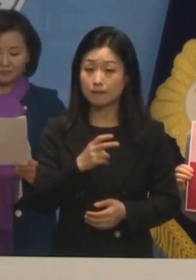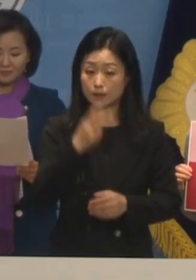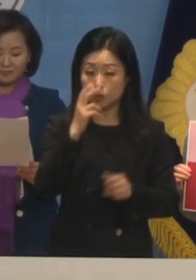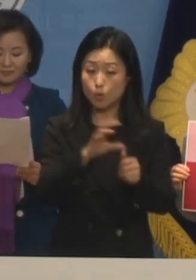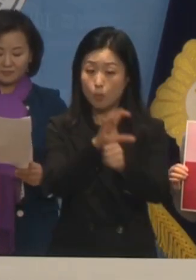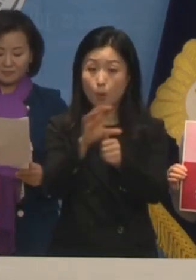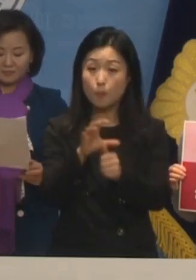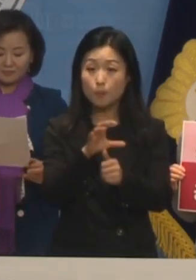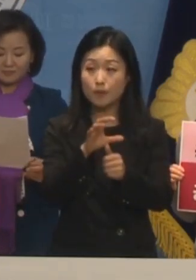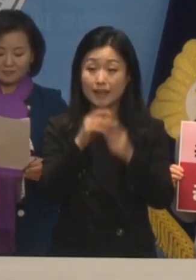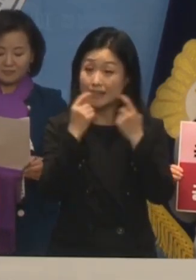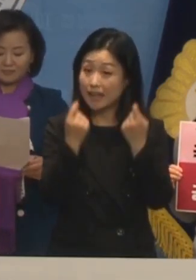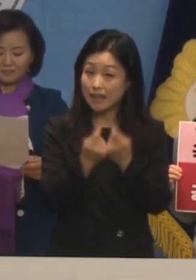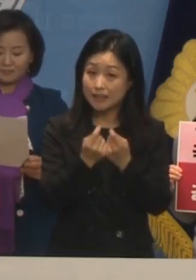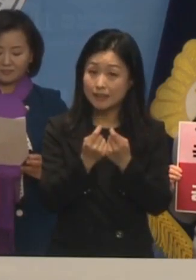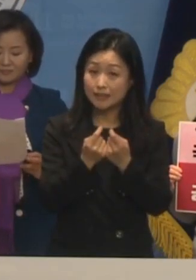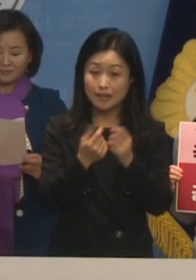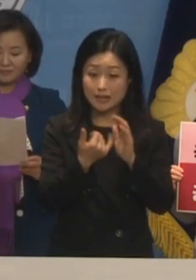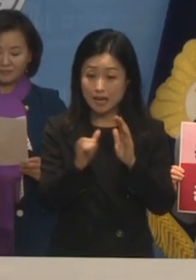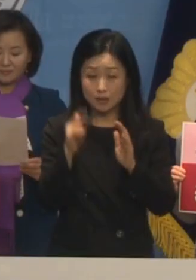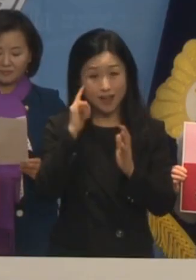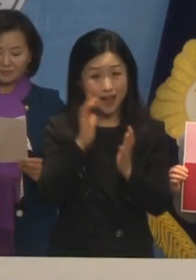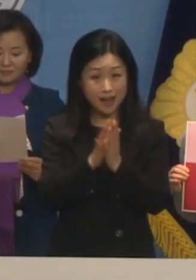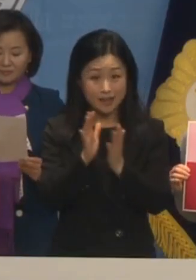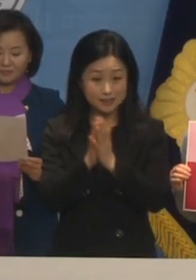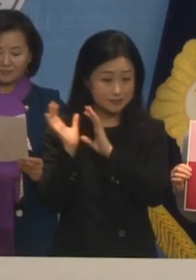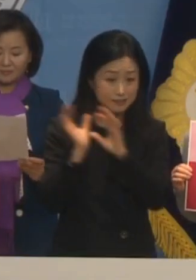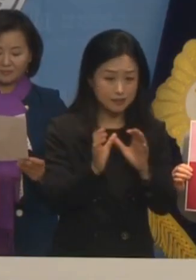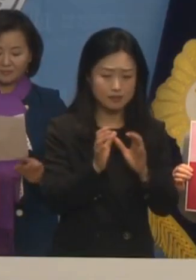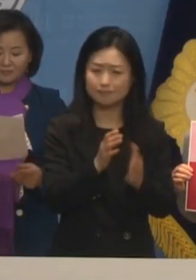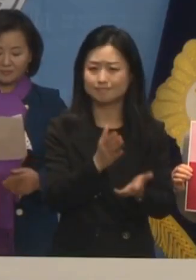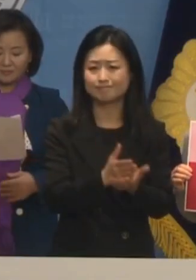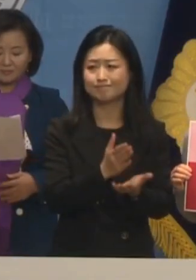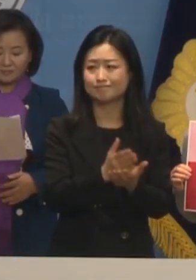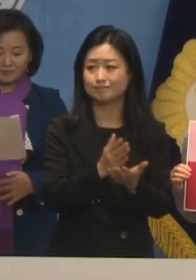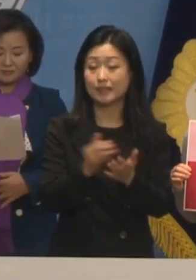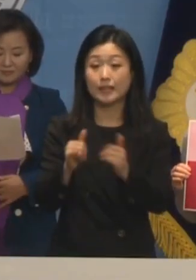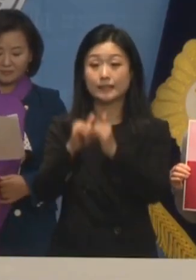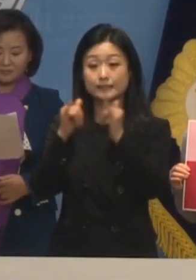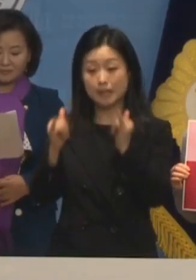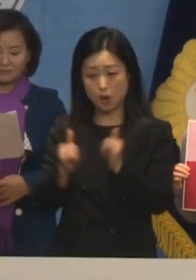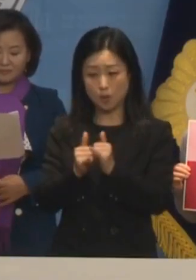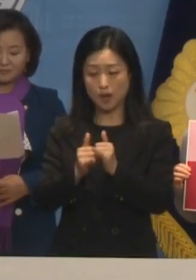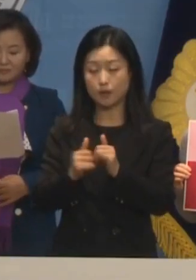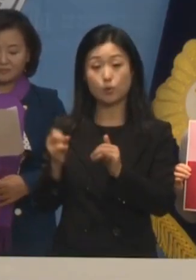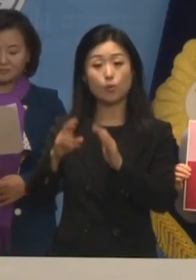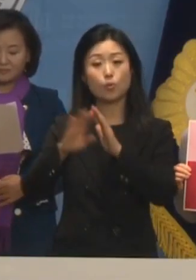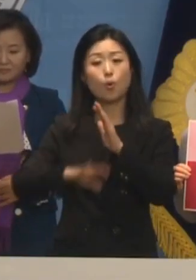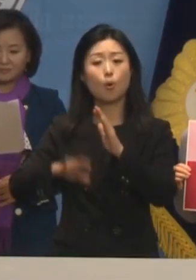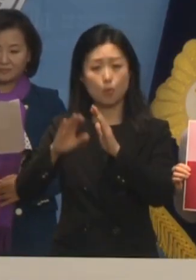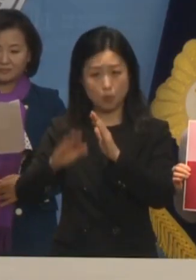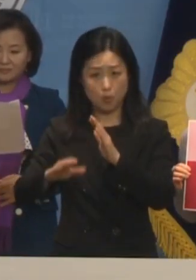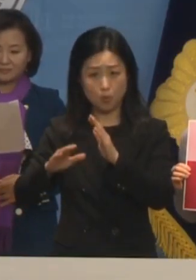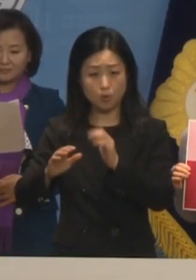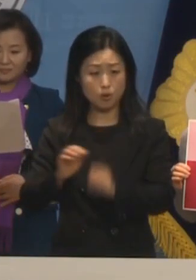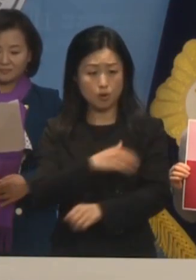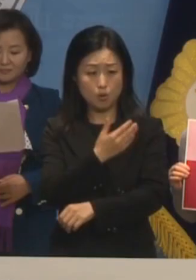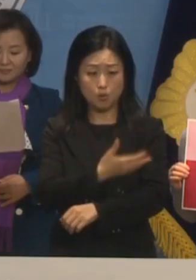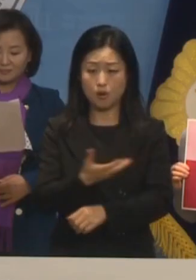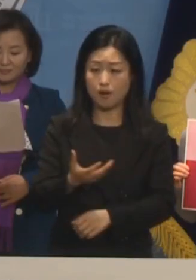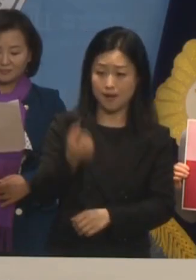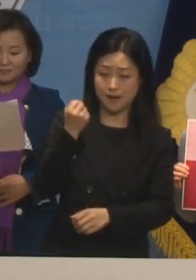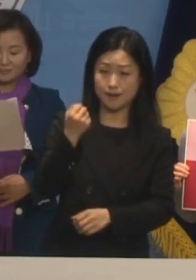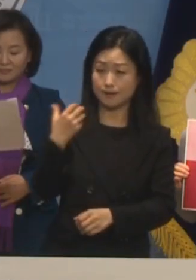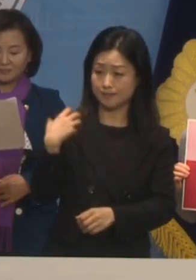돌봄을 개인이나 가족의 책임으로 돌리는 것이 아니라 사회적, 공적 책임과 권리로 자리매김하여야